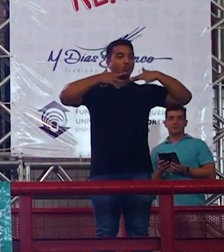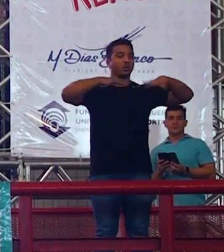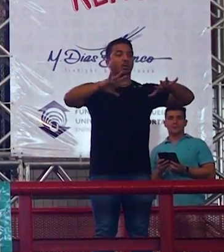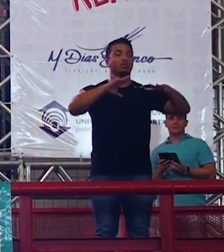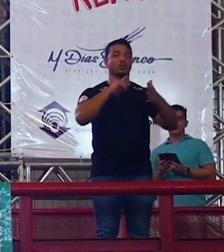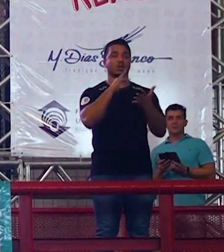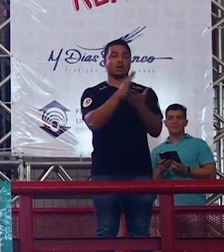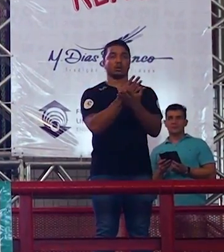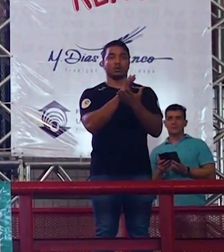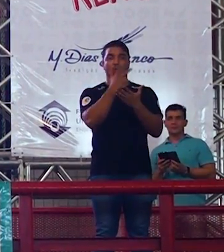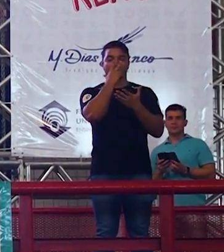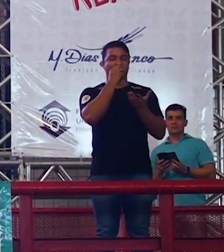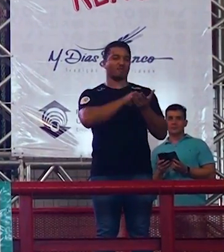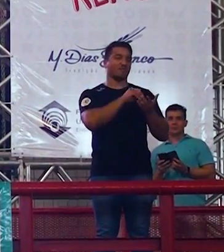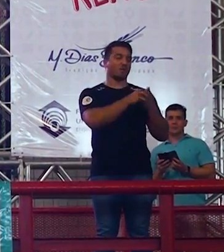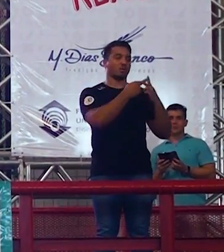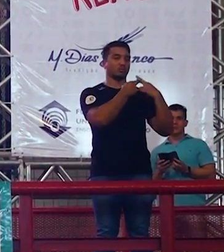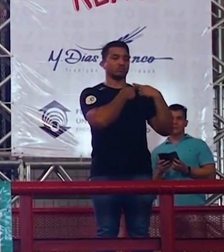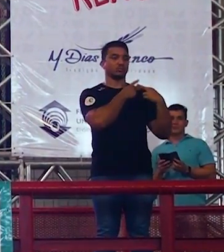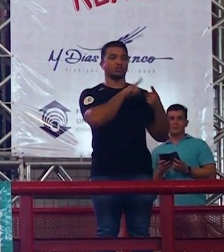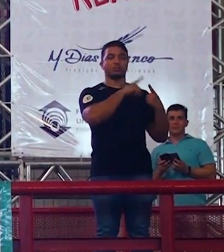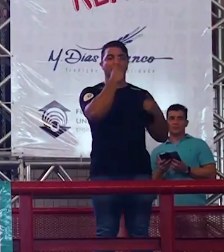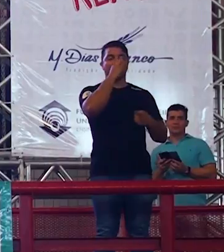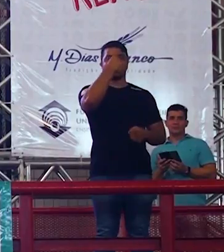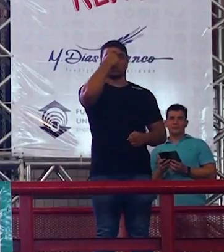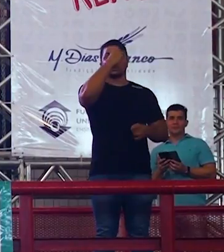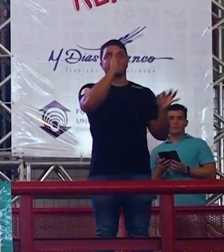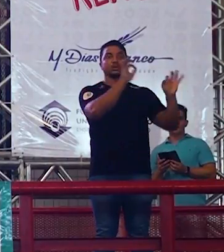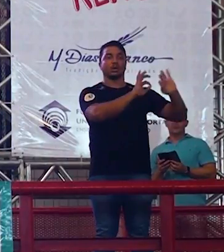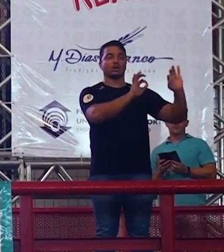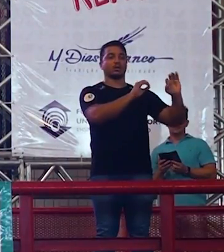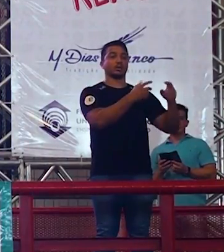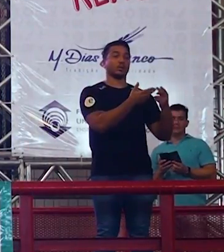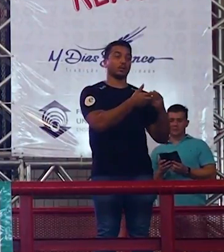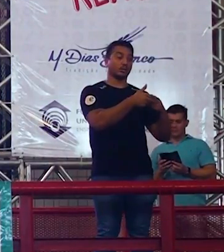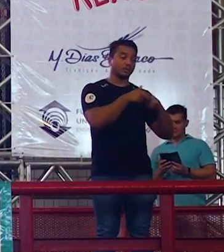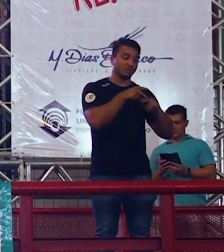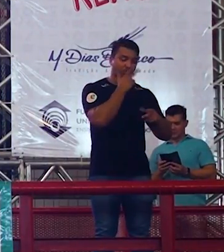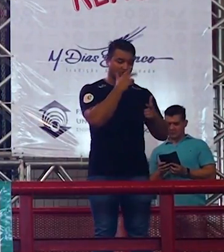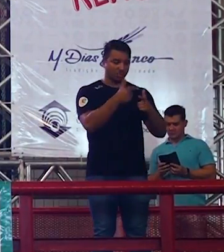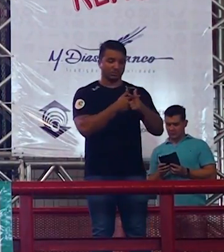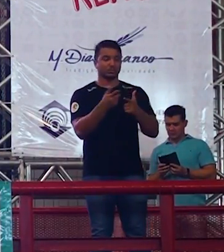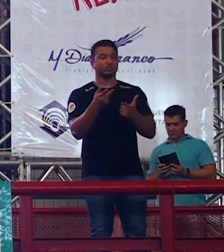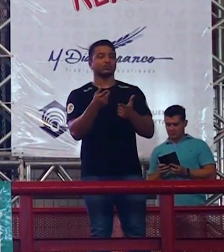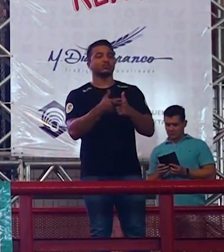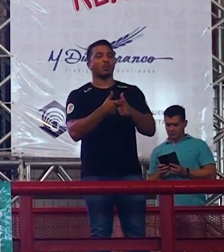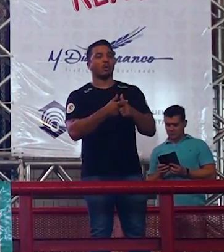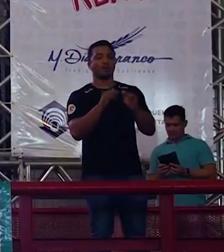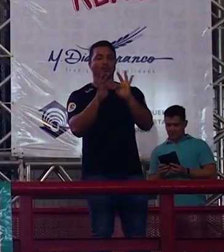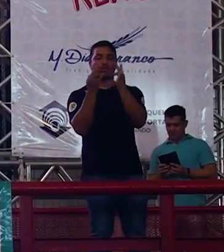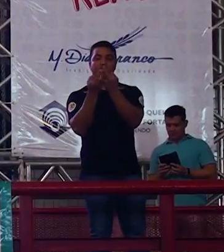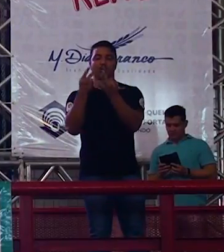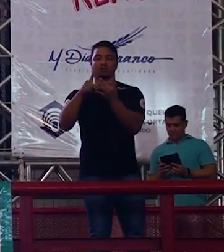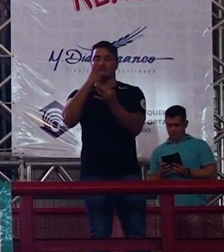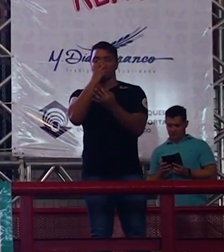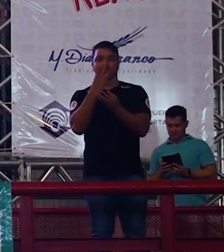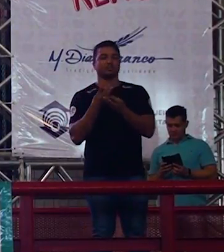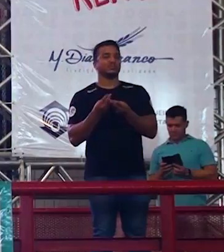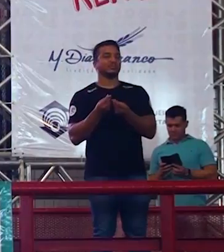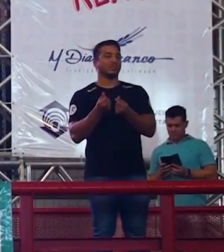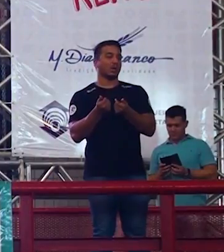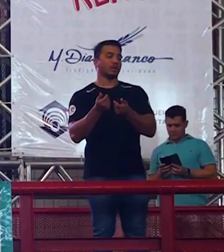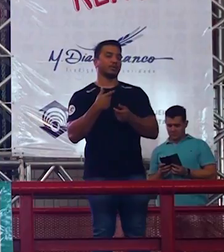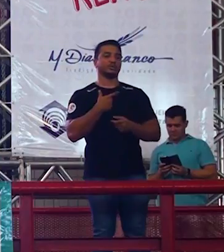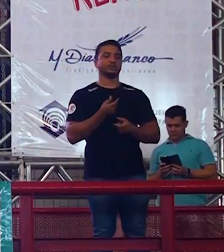algumas vezes irresponsável e inconsequente, causando inúmeros problemas, principalmente para famílias menos